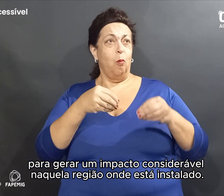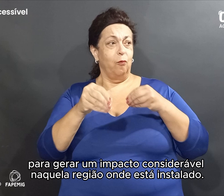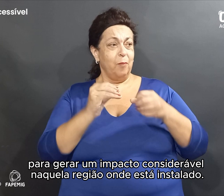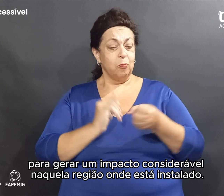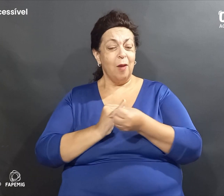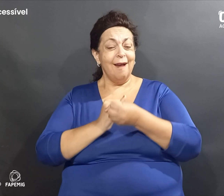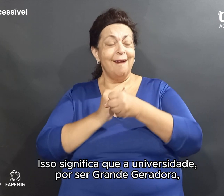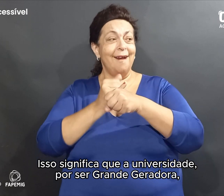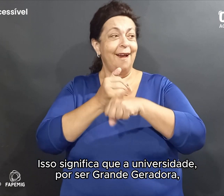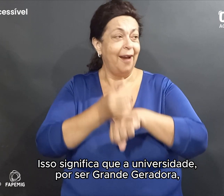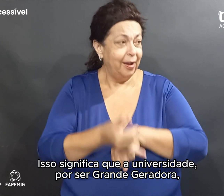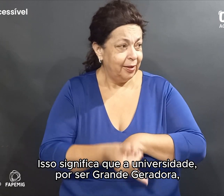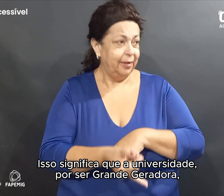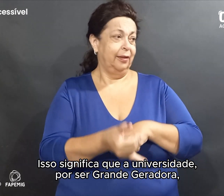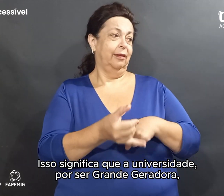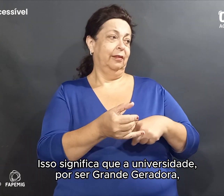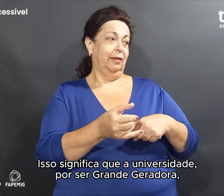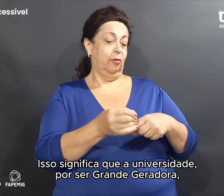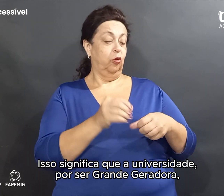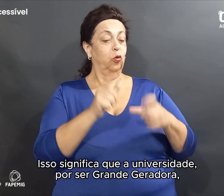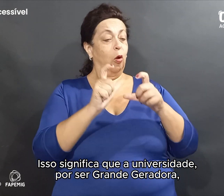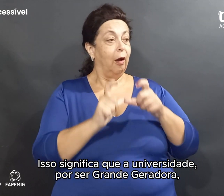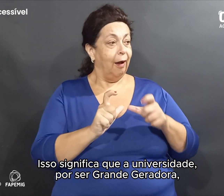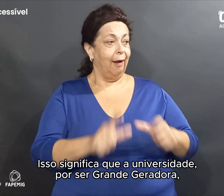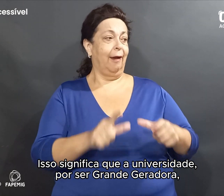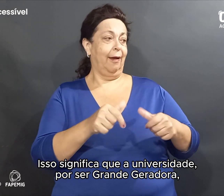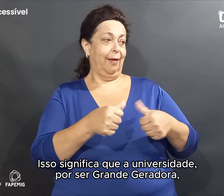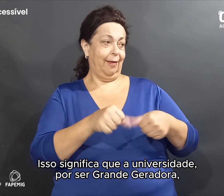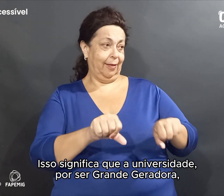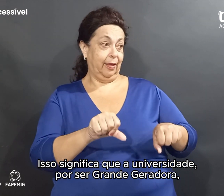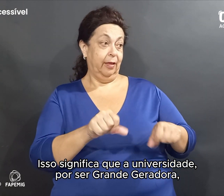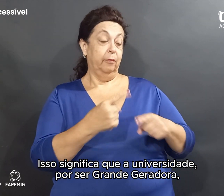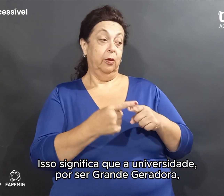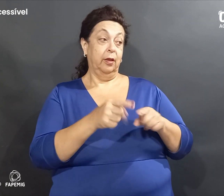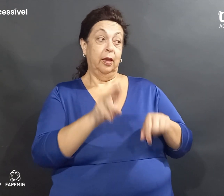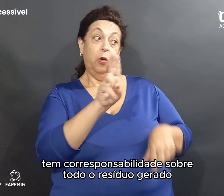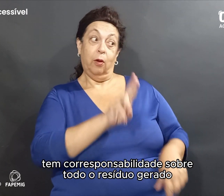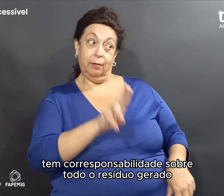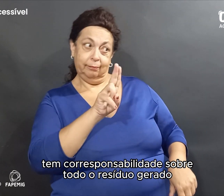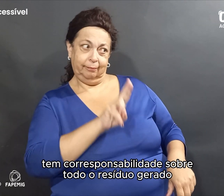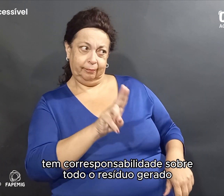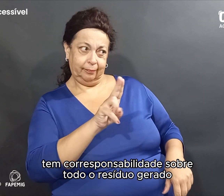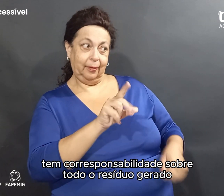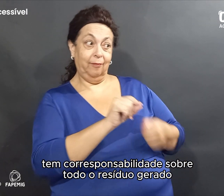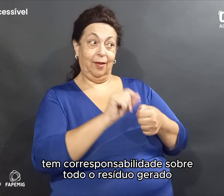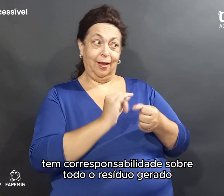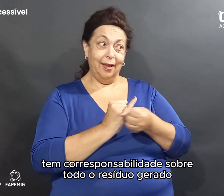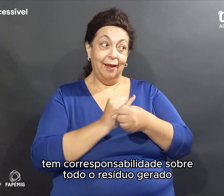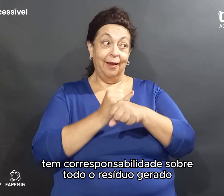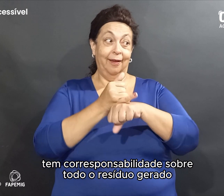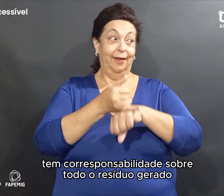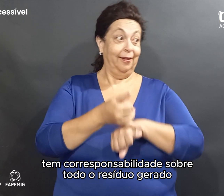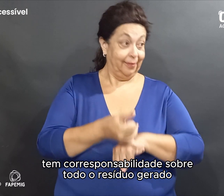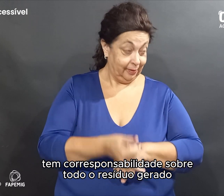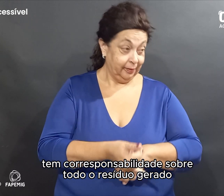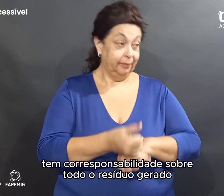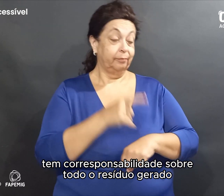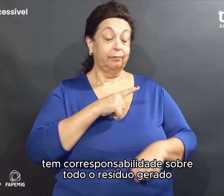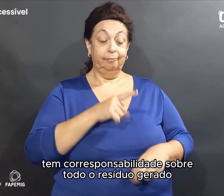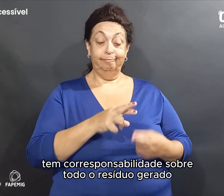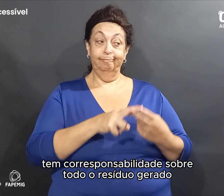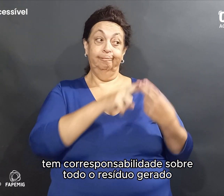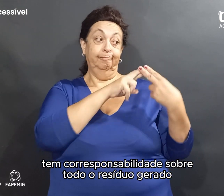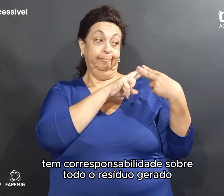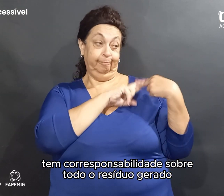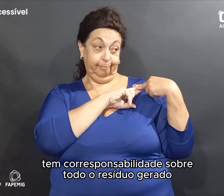está instalado. Isso significa que a universidade, por ser grande geradora, ela tem corresponsabilidade sobre todo